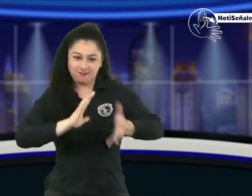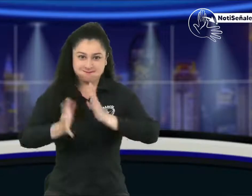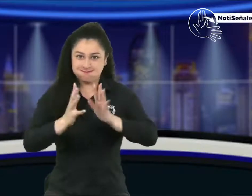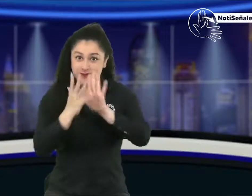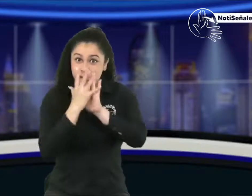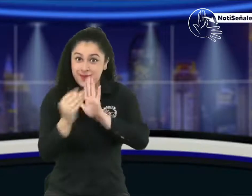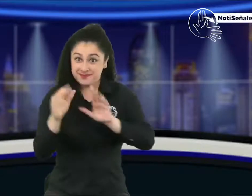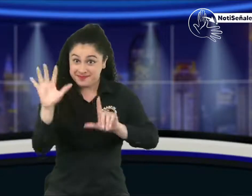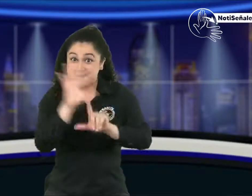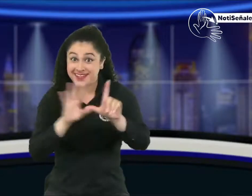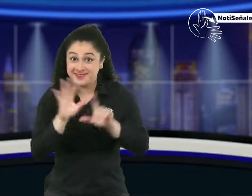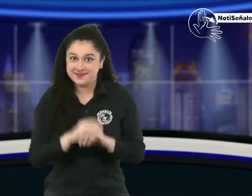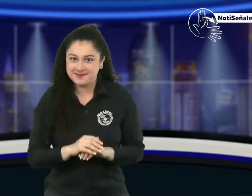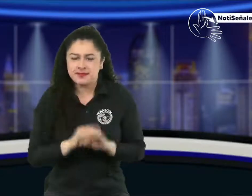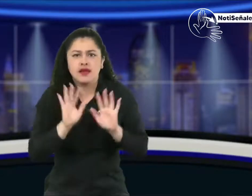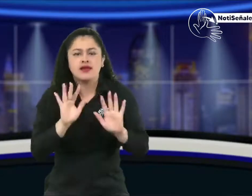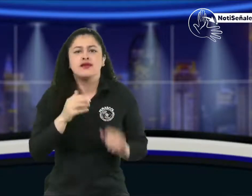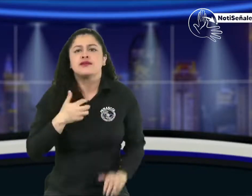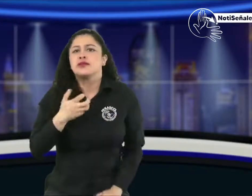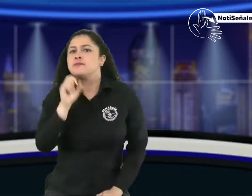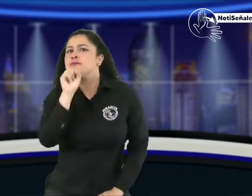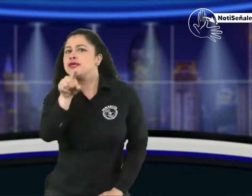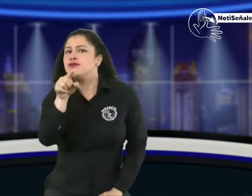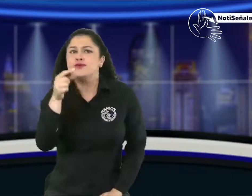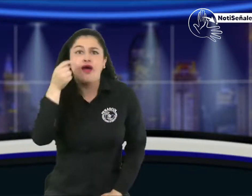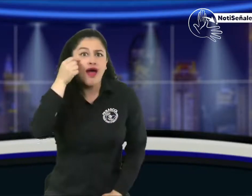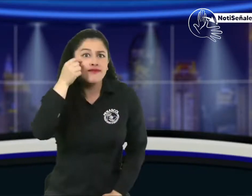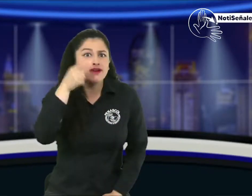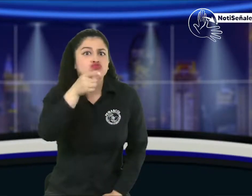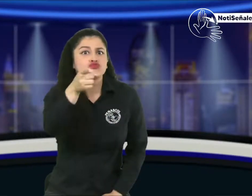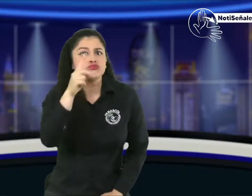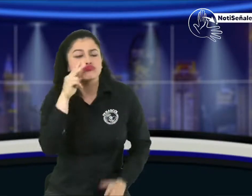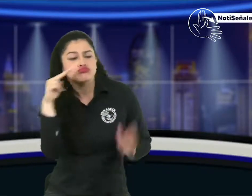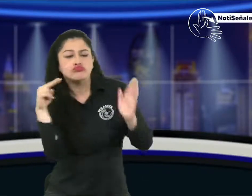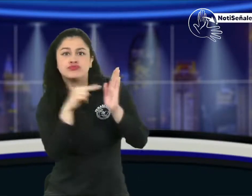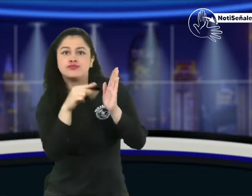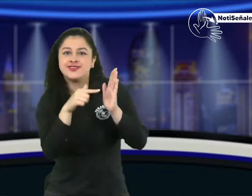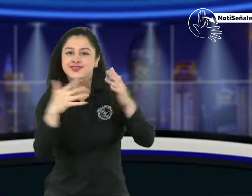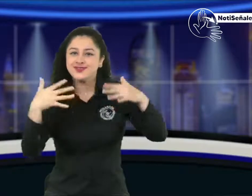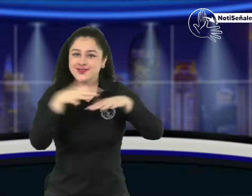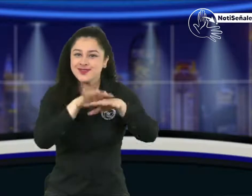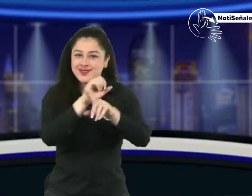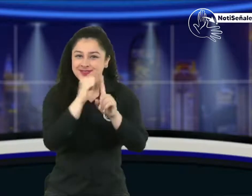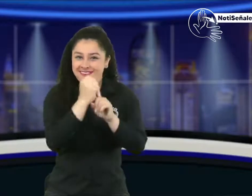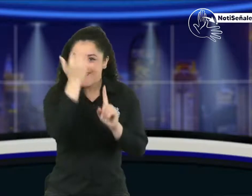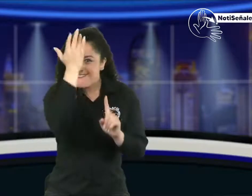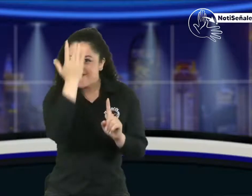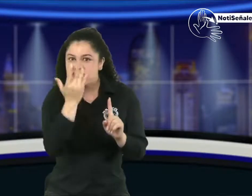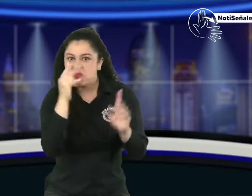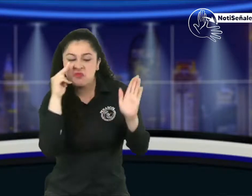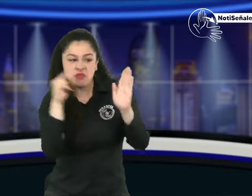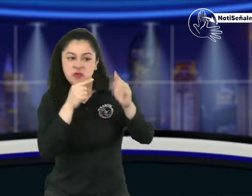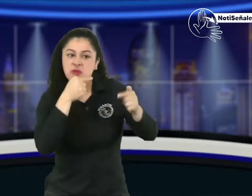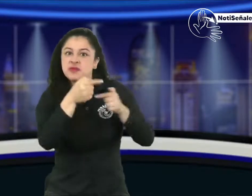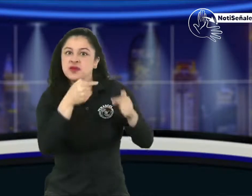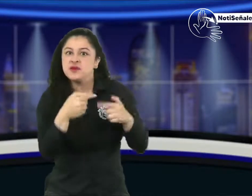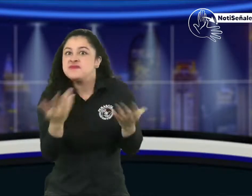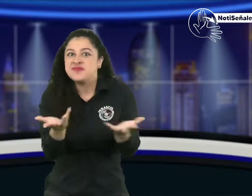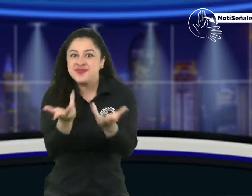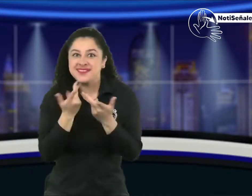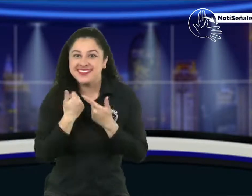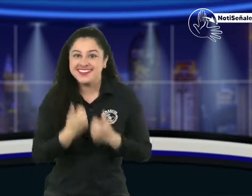qué emoción ánimo ánimo a todas las personas sordas a que puedan también hacer este vídeo y henry no pregunta en redes sociales